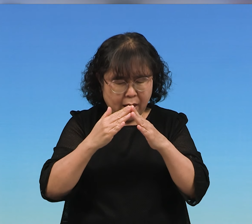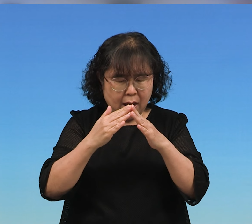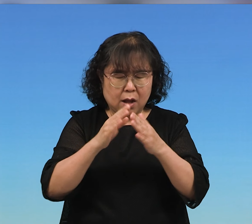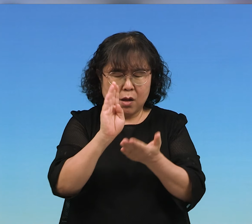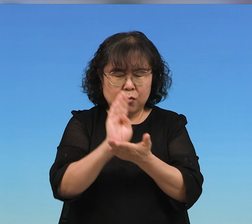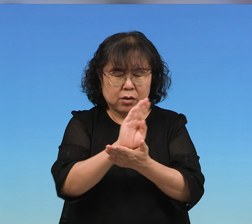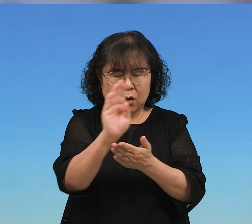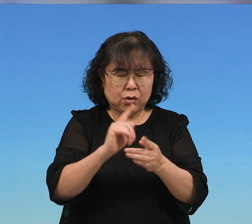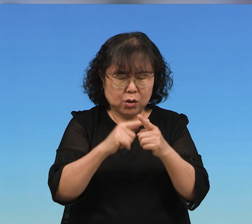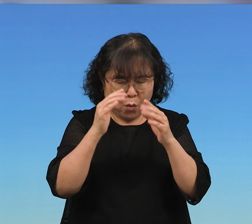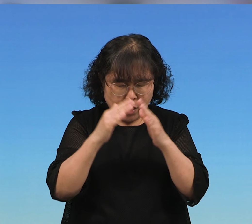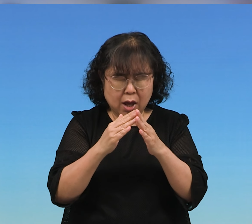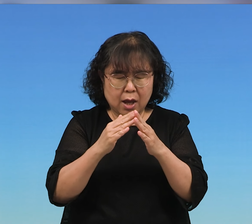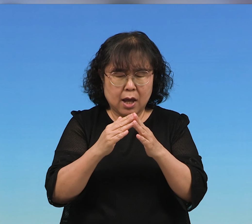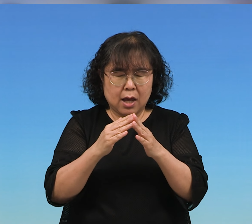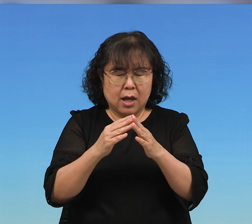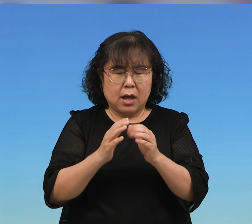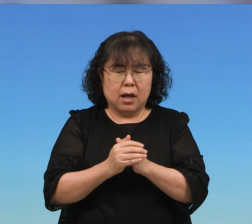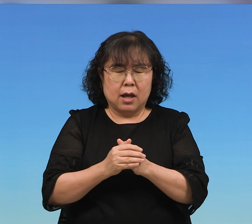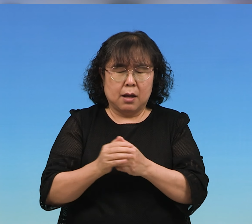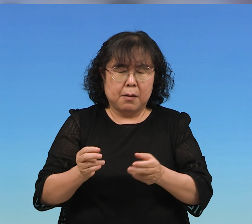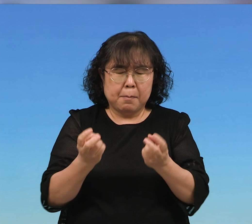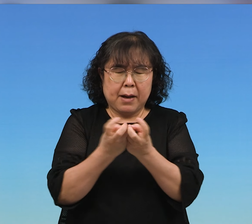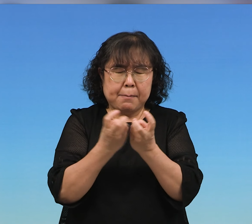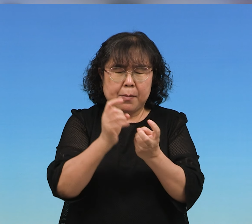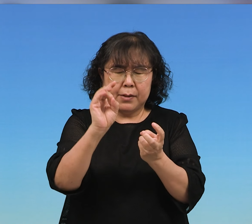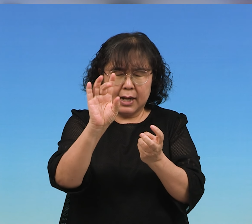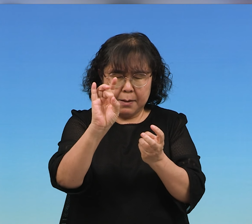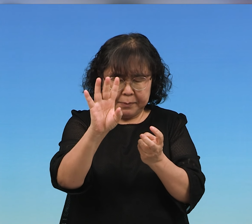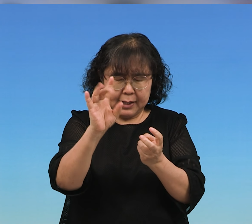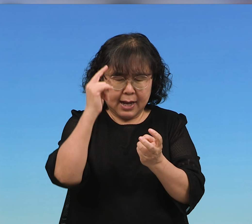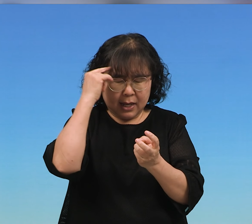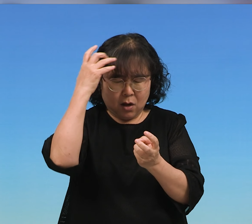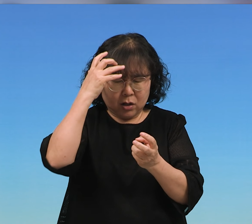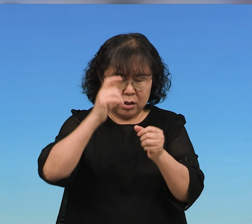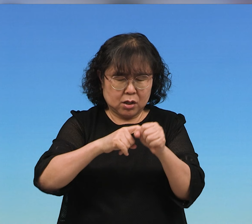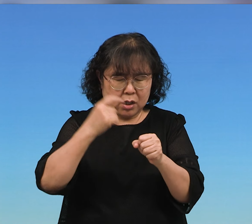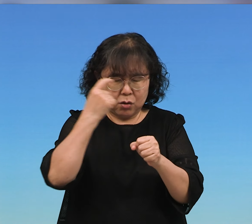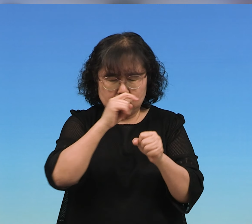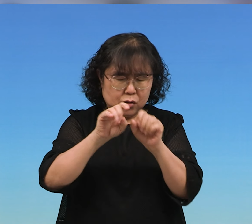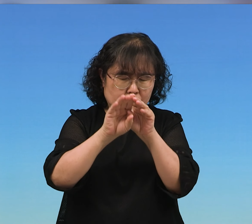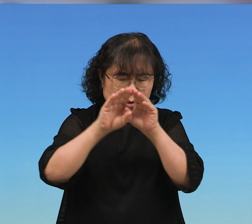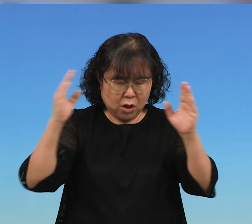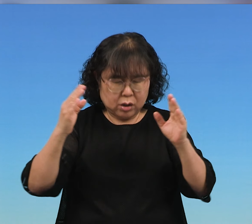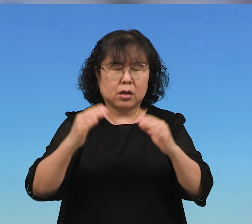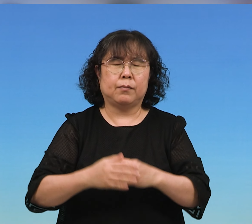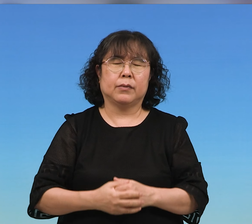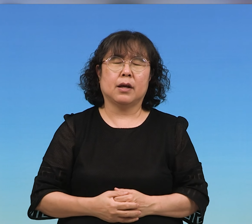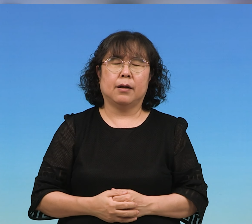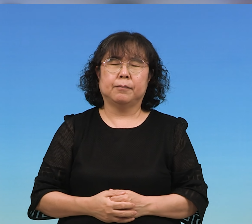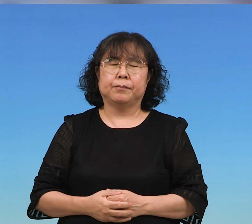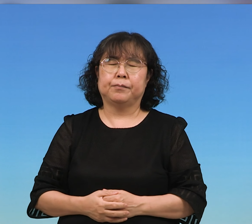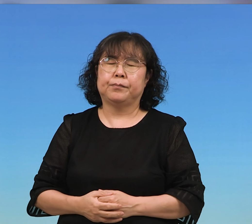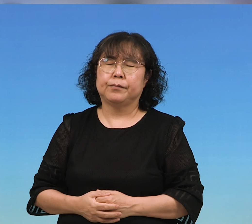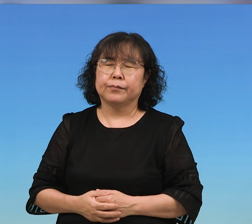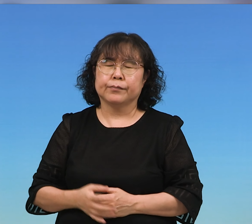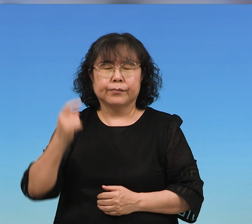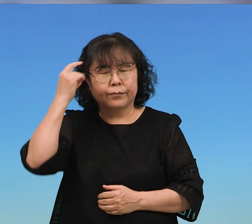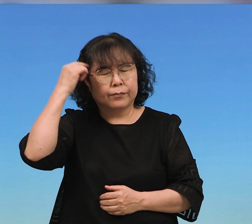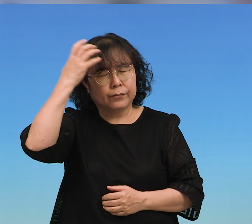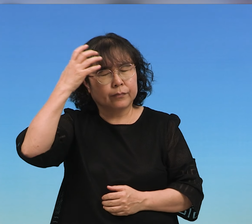없는 한국교회 분당 우리 교회 길은 딱 하나밖에 없습니다. 영안을 여는 길입니다. 길은